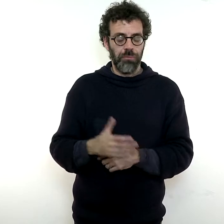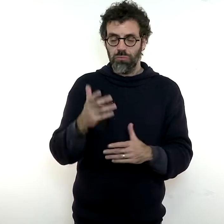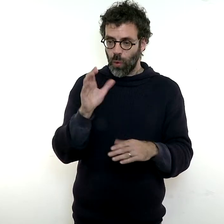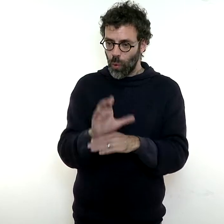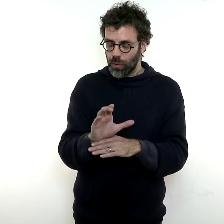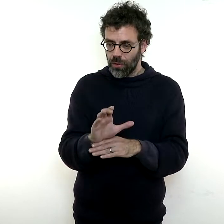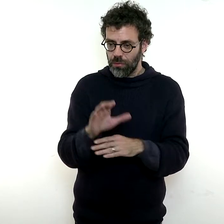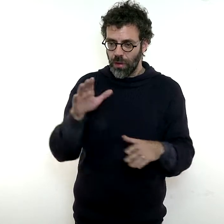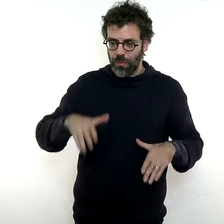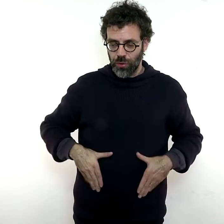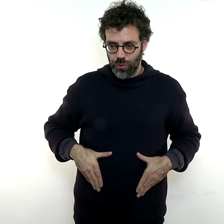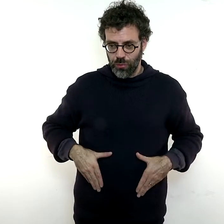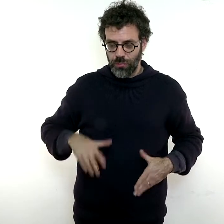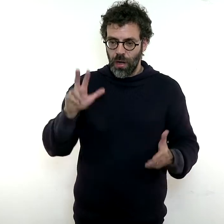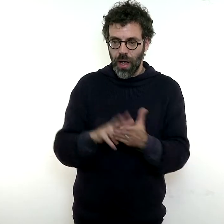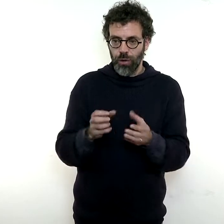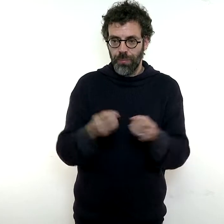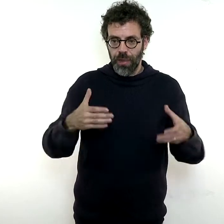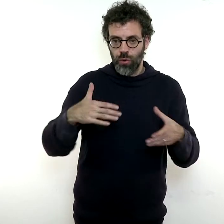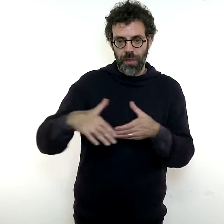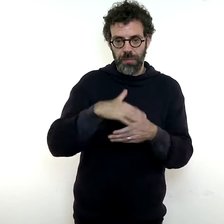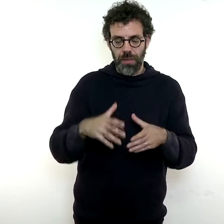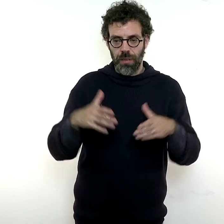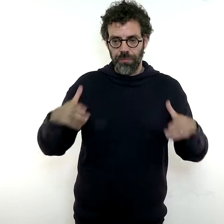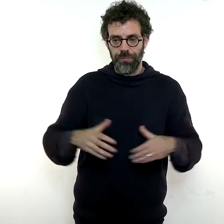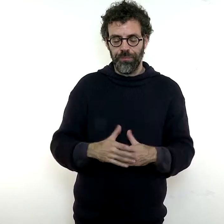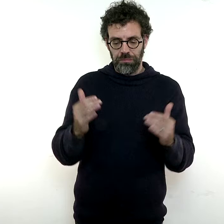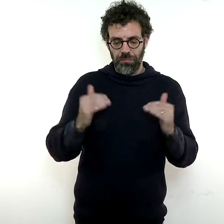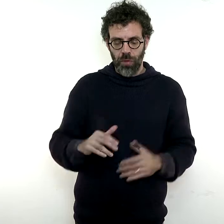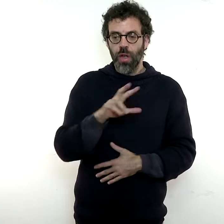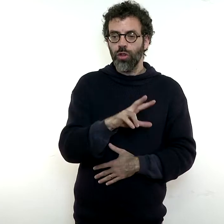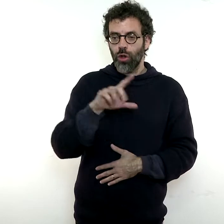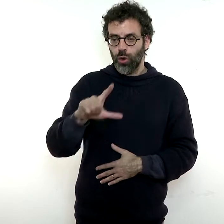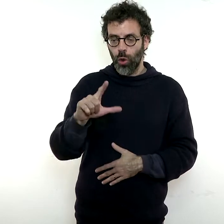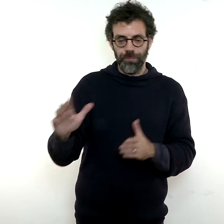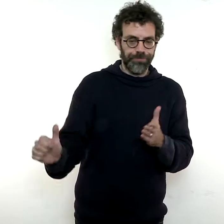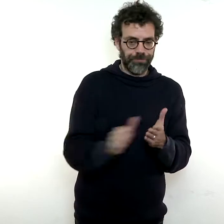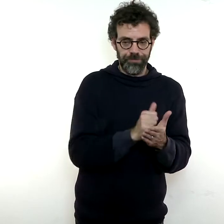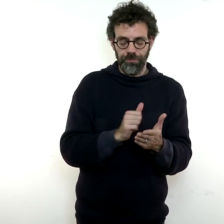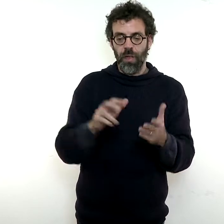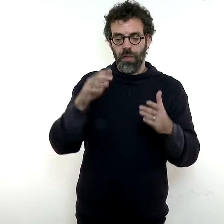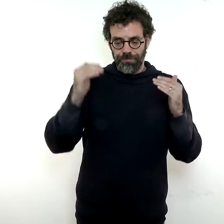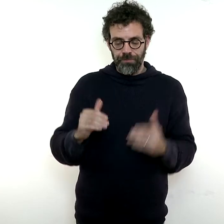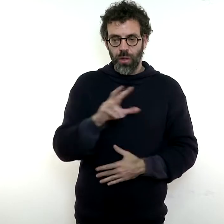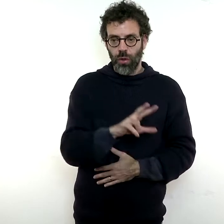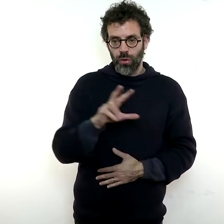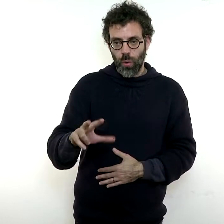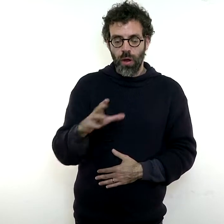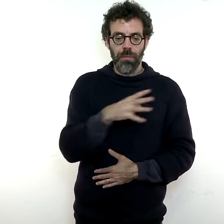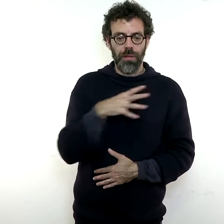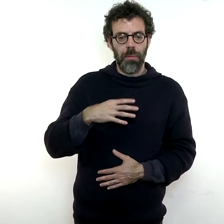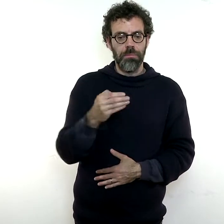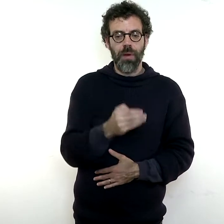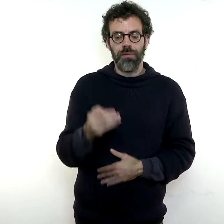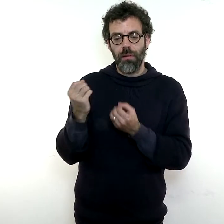Contre? Abstention? Adopté à l'unanimité. L'affaire 32 est retirée. Affaire 33, Madame Marsala vous propose